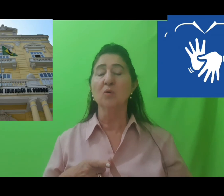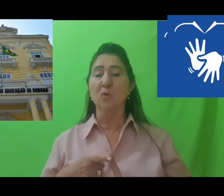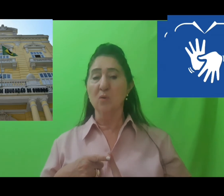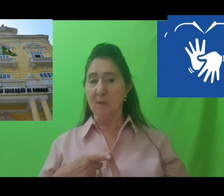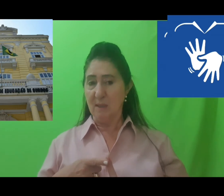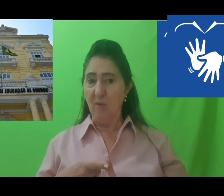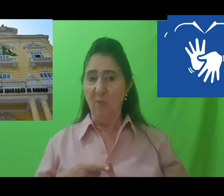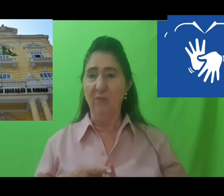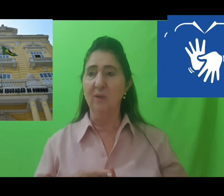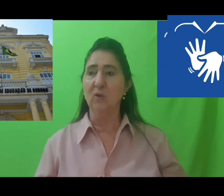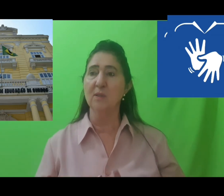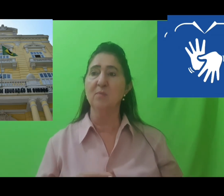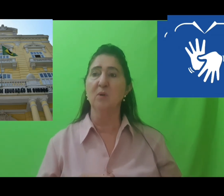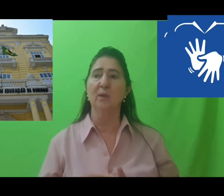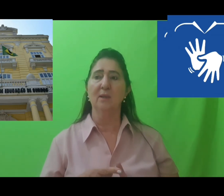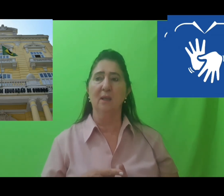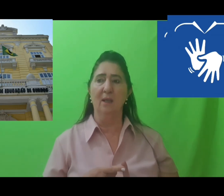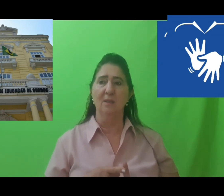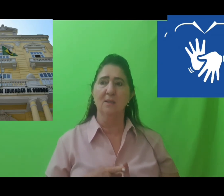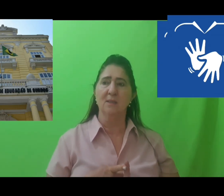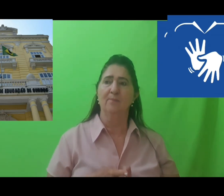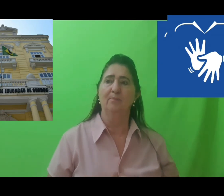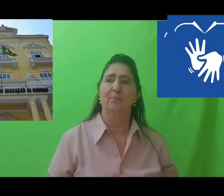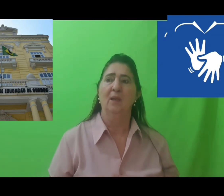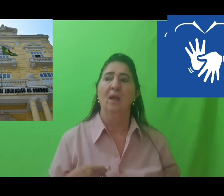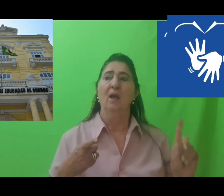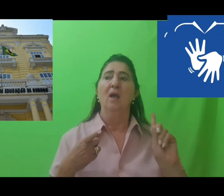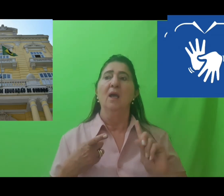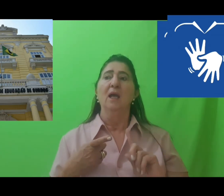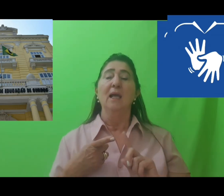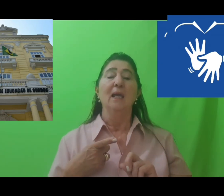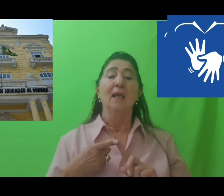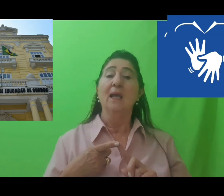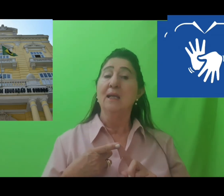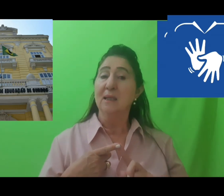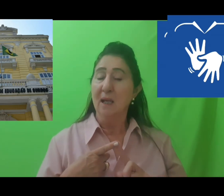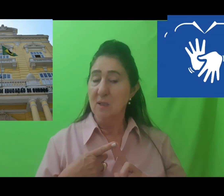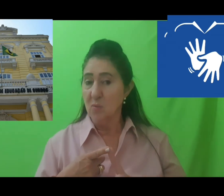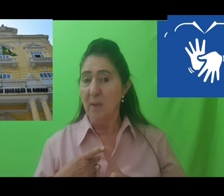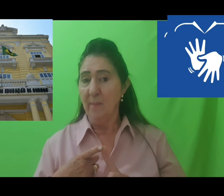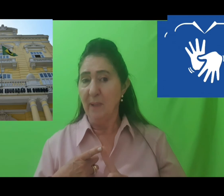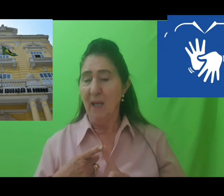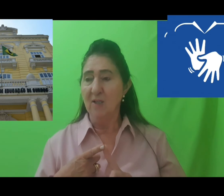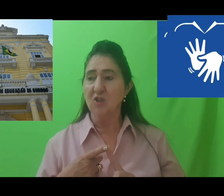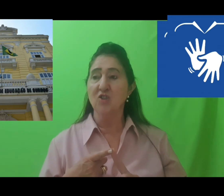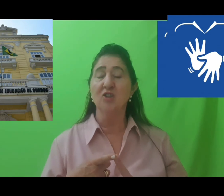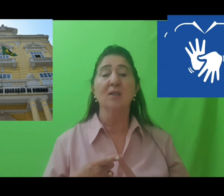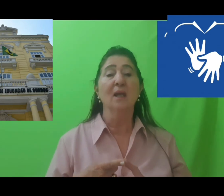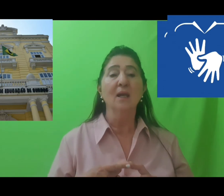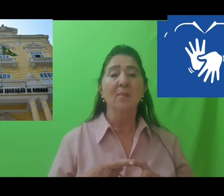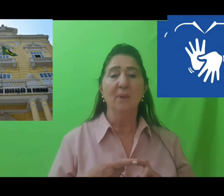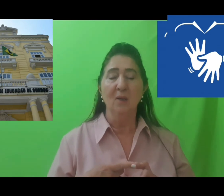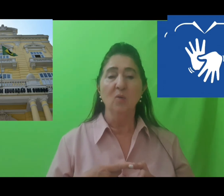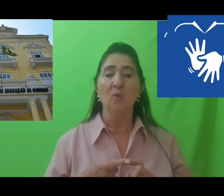com Silva, 2003, ele traz uma prática de treinamento